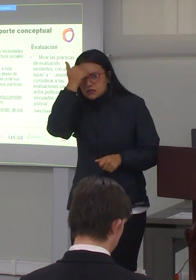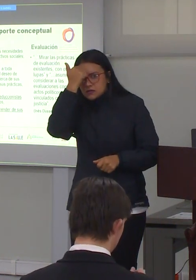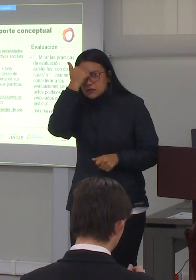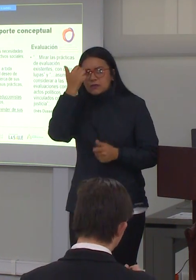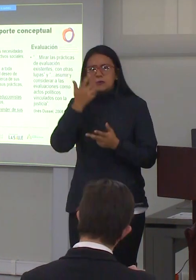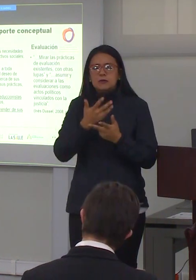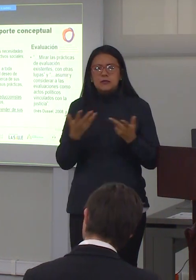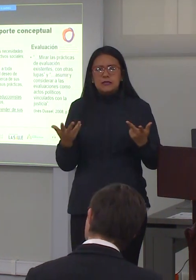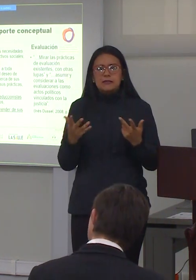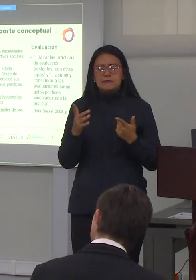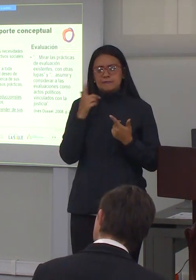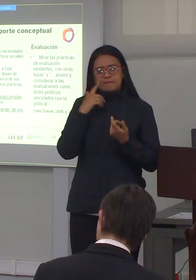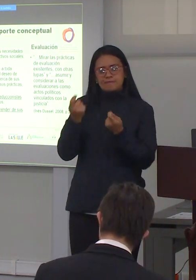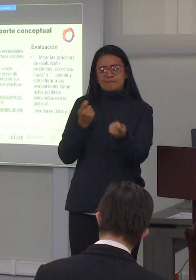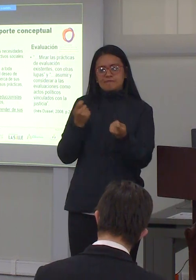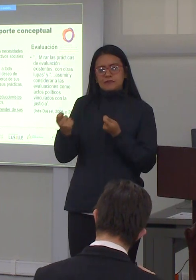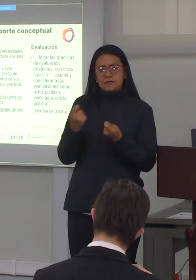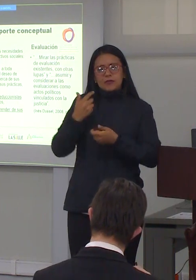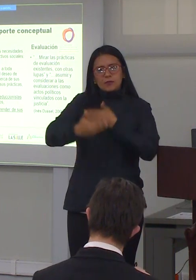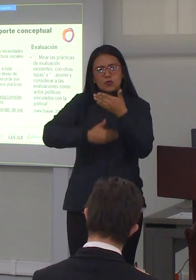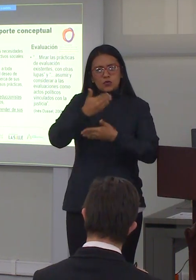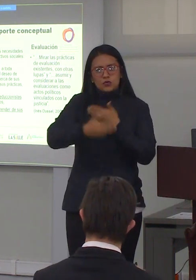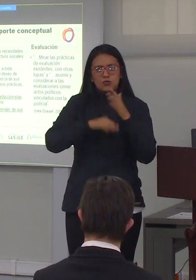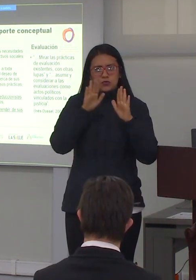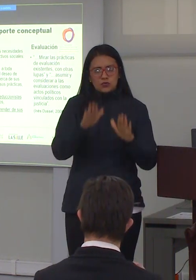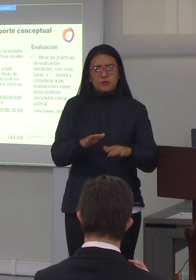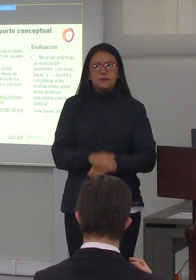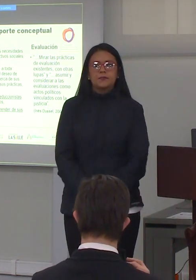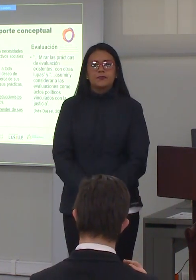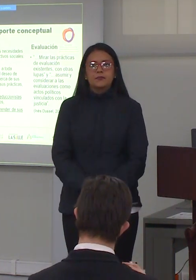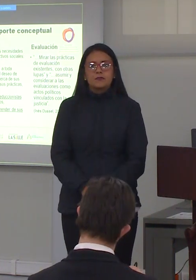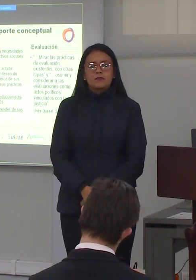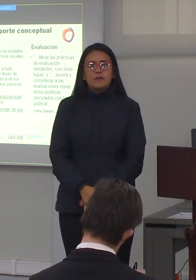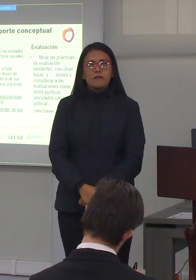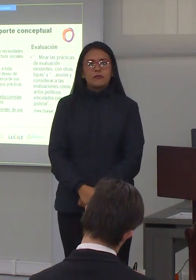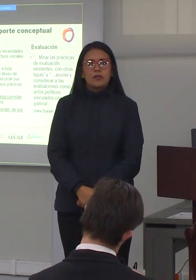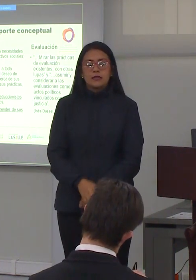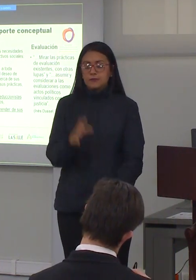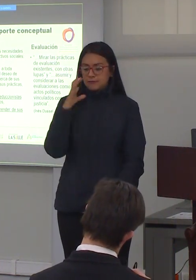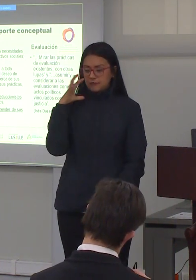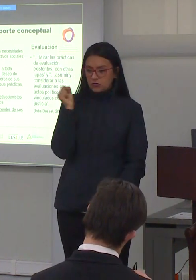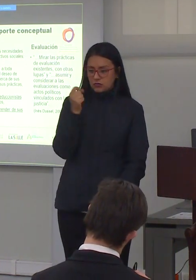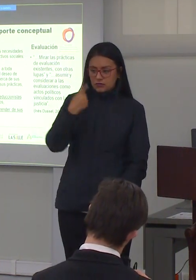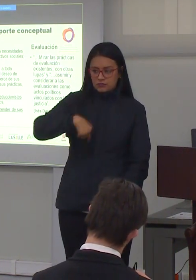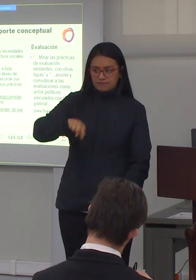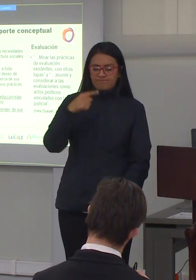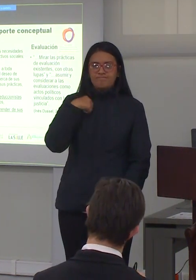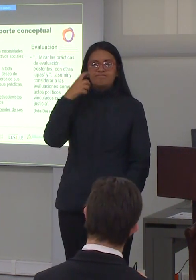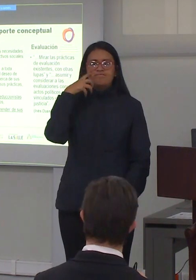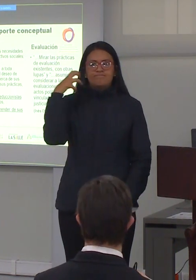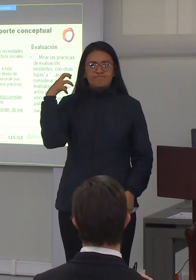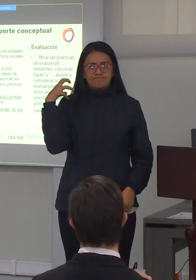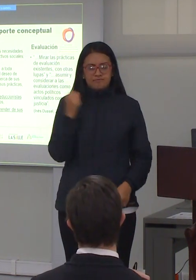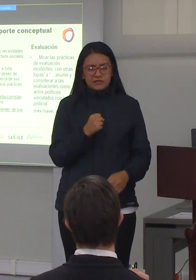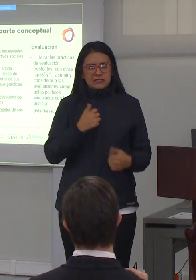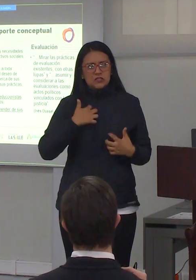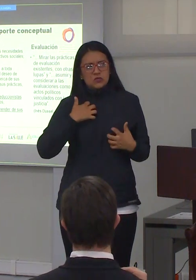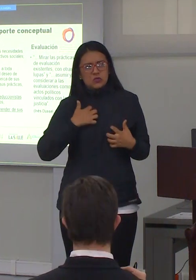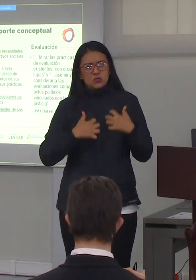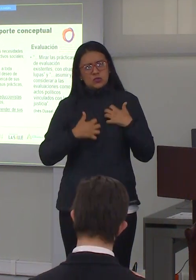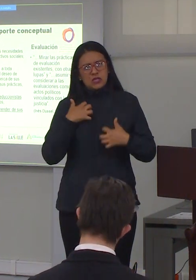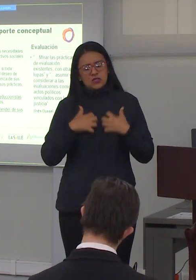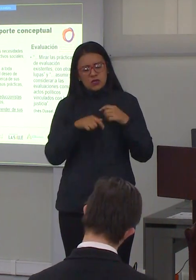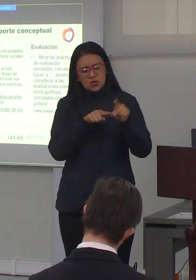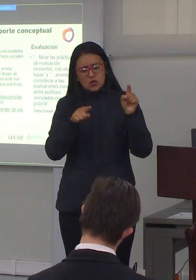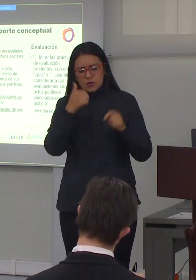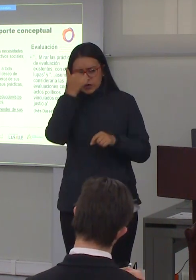digamos, podríamos manejar en ese proceso. Entonces, nos dimos a la tarea de, a partir de estas inquietudes de los